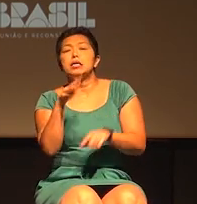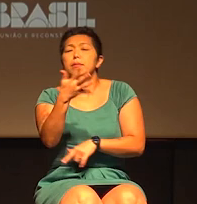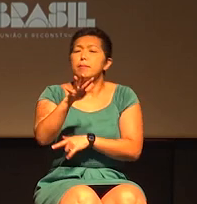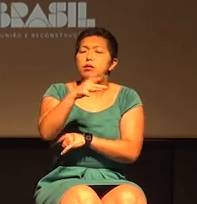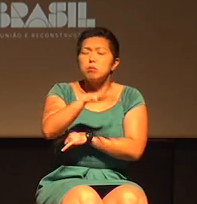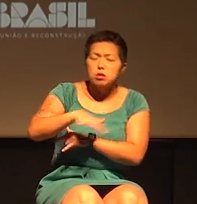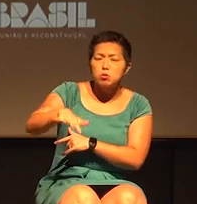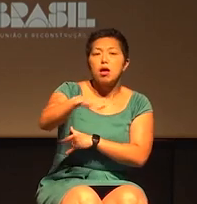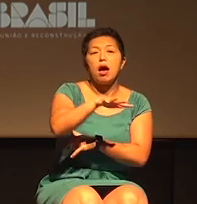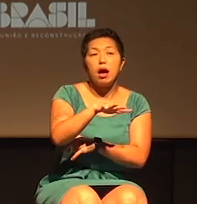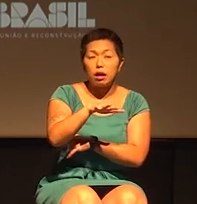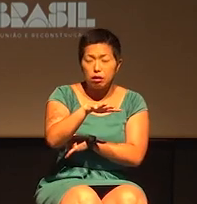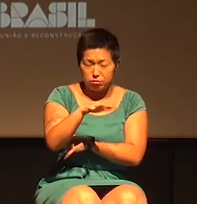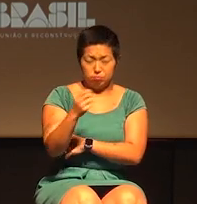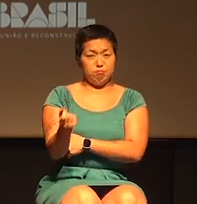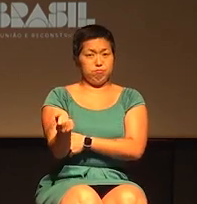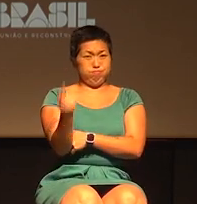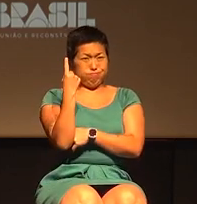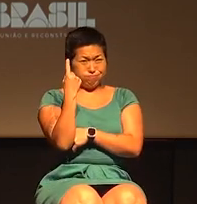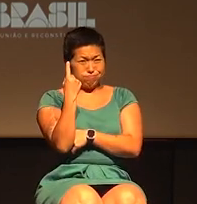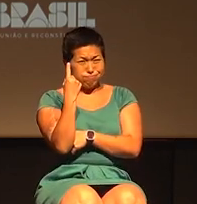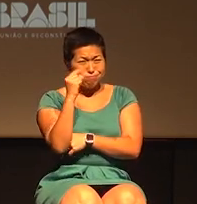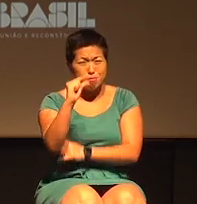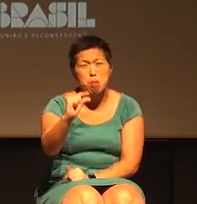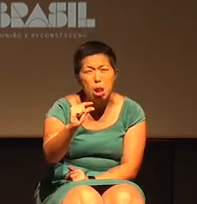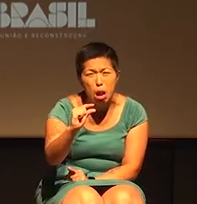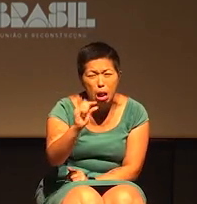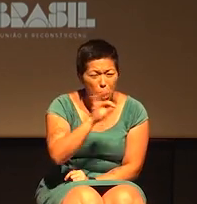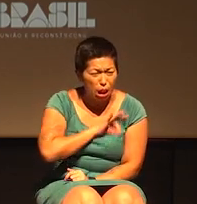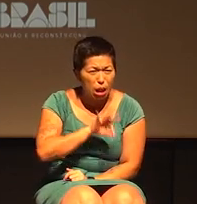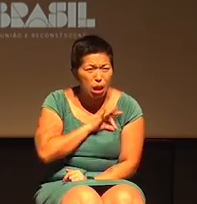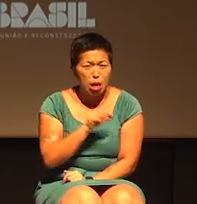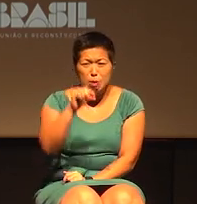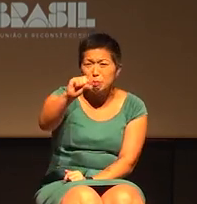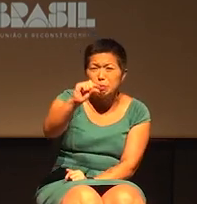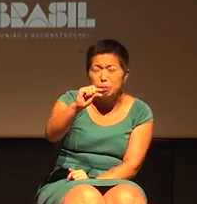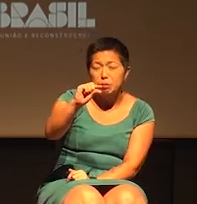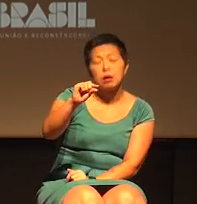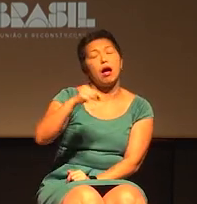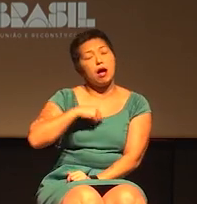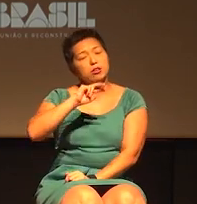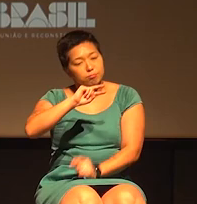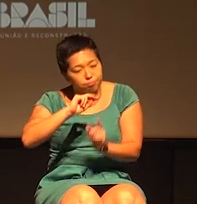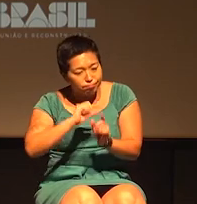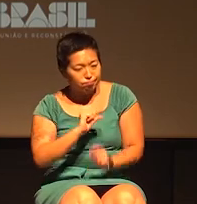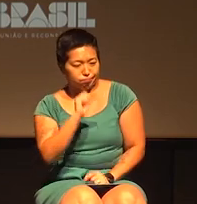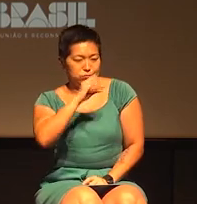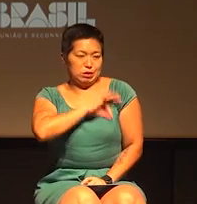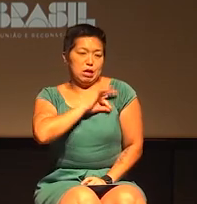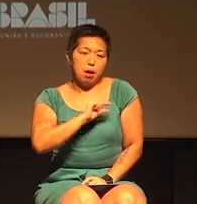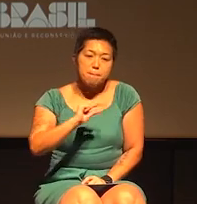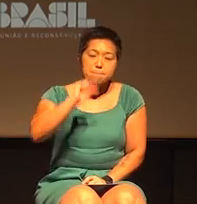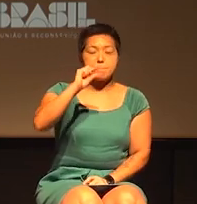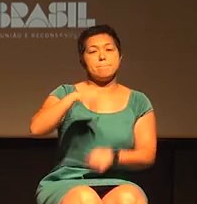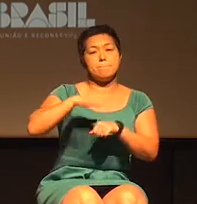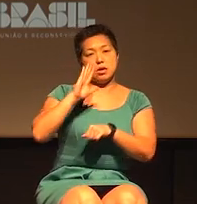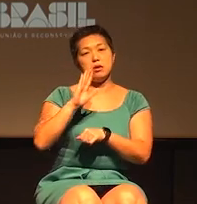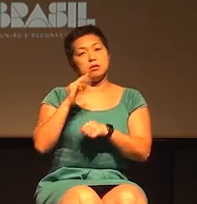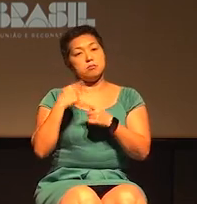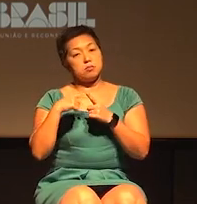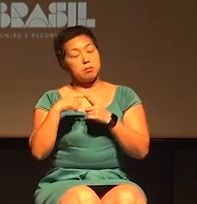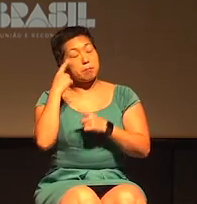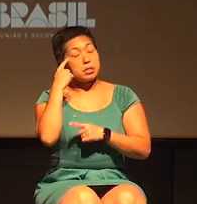mercado o quê Só isso aí a gente pouca né baixa aí a gente subi um pouquinho ali tem que se calçar de outras